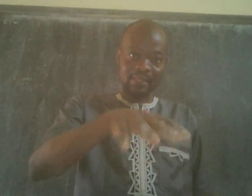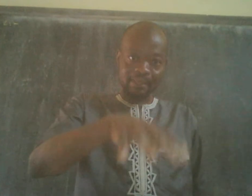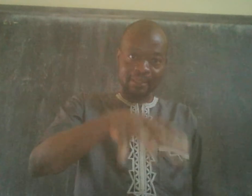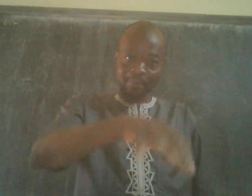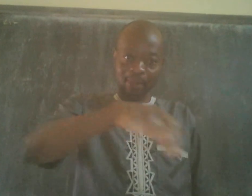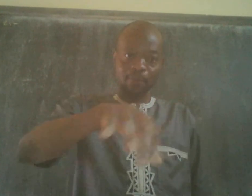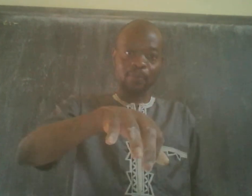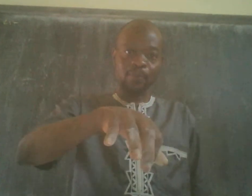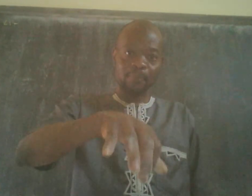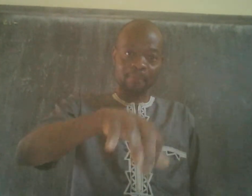n'est pas rompu,